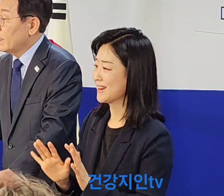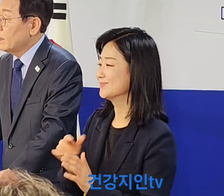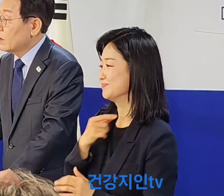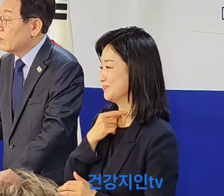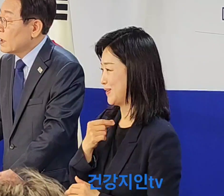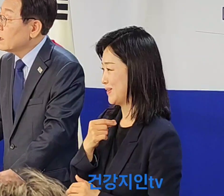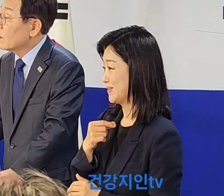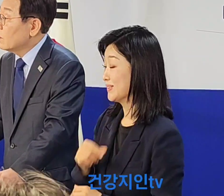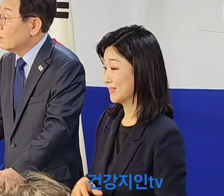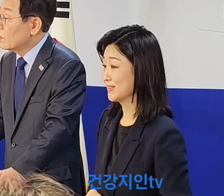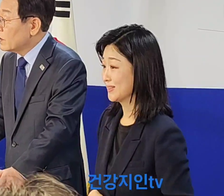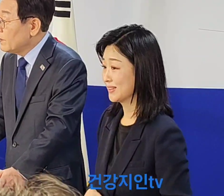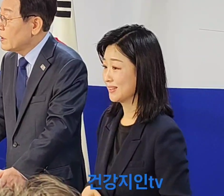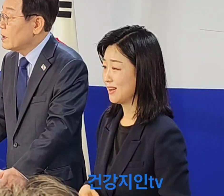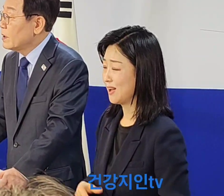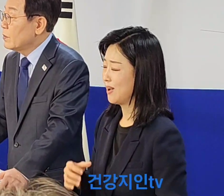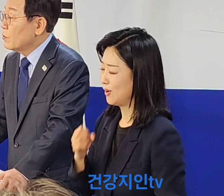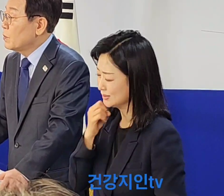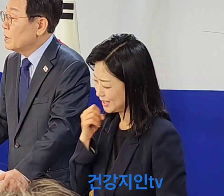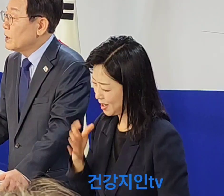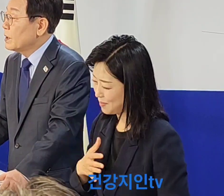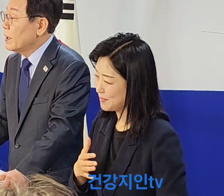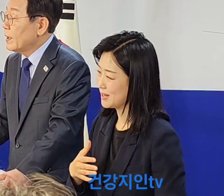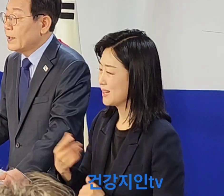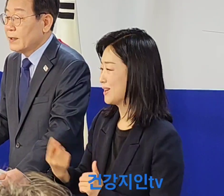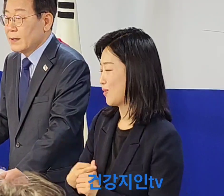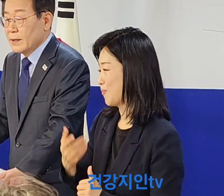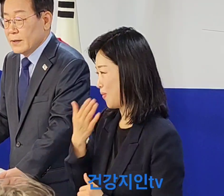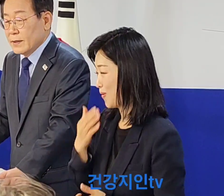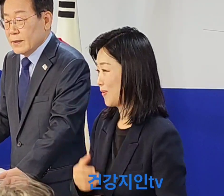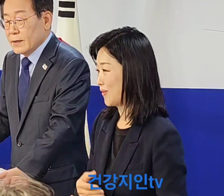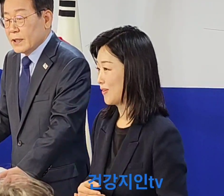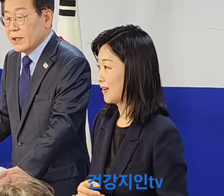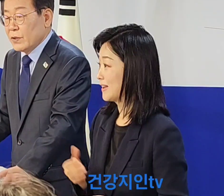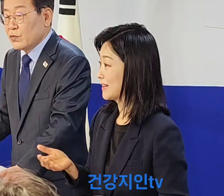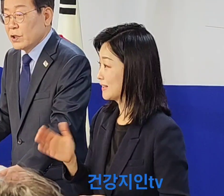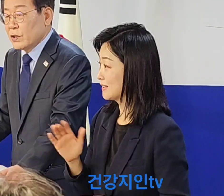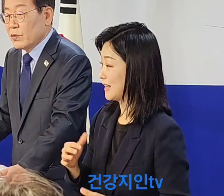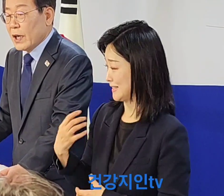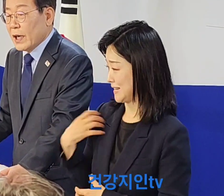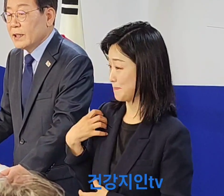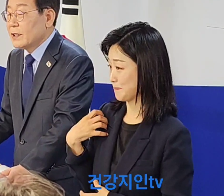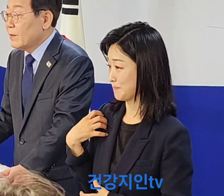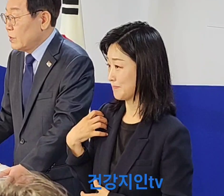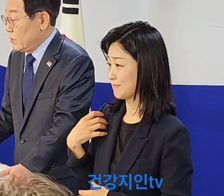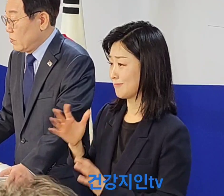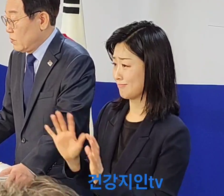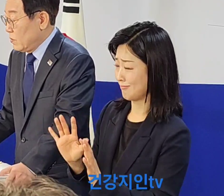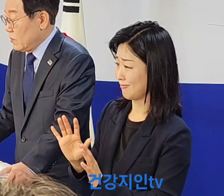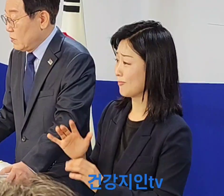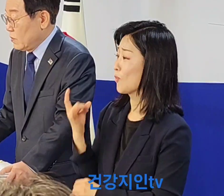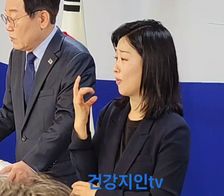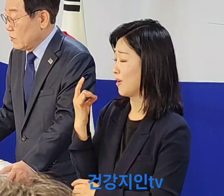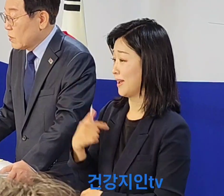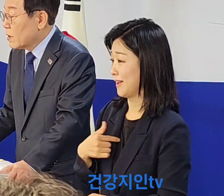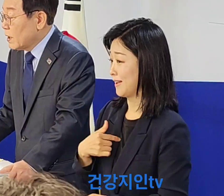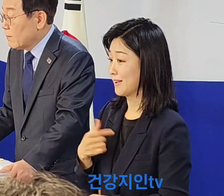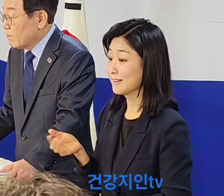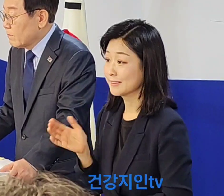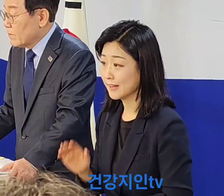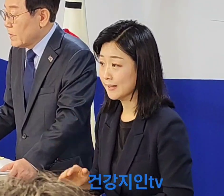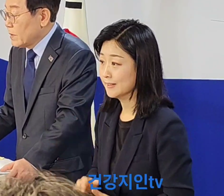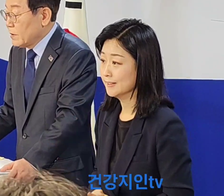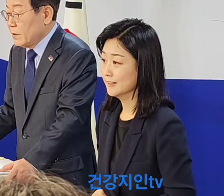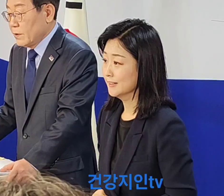유리합니다. 생색도 나지 않고 어차피 욕먹을 일인데 책임의 주체도 아니기 때문이죠.